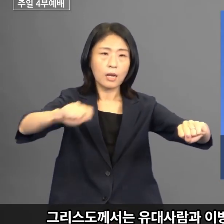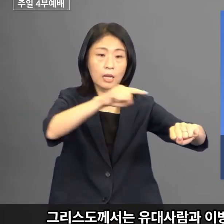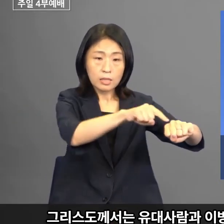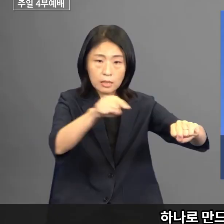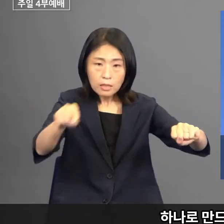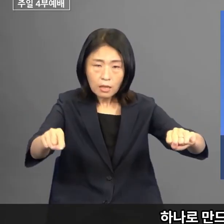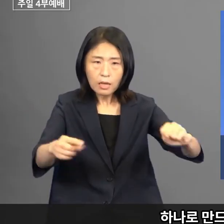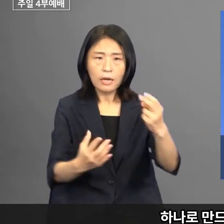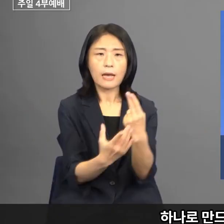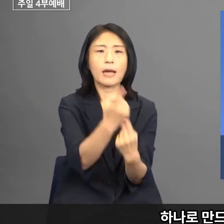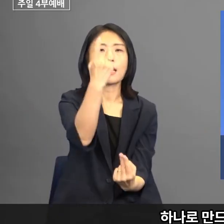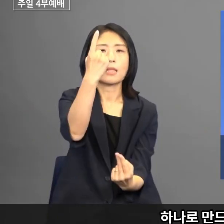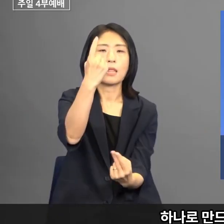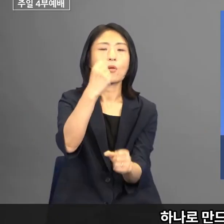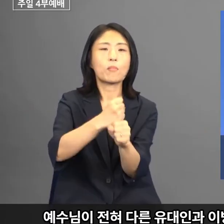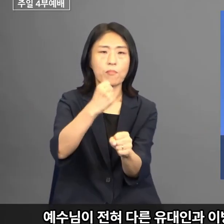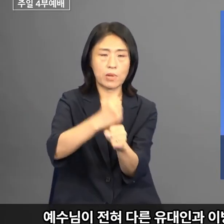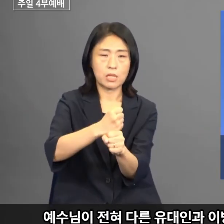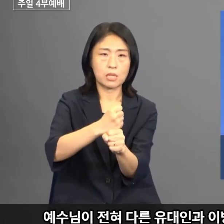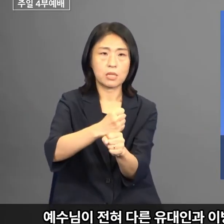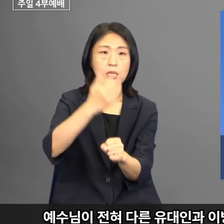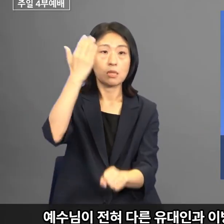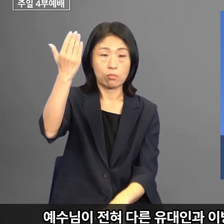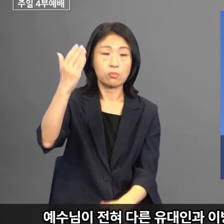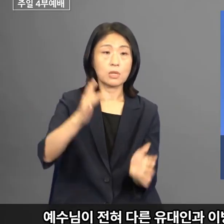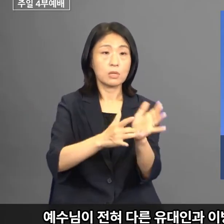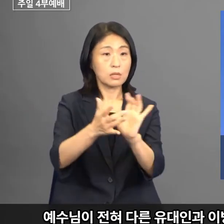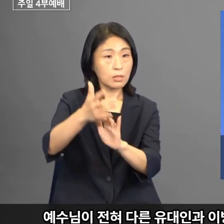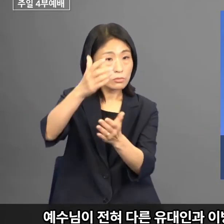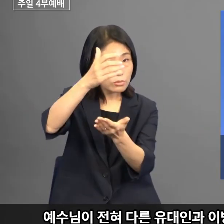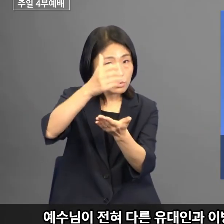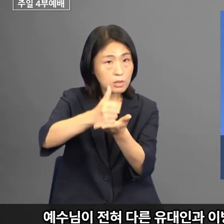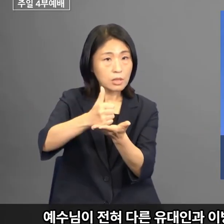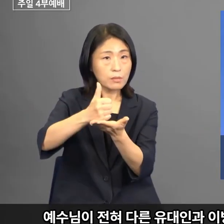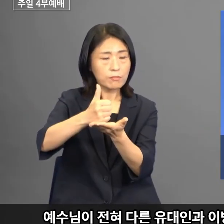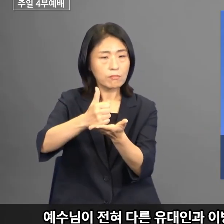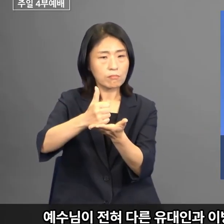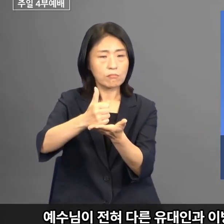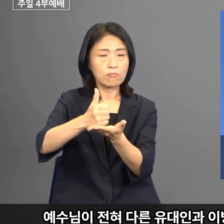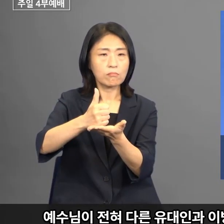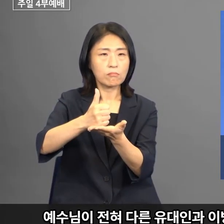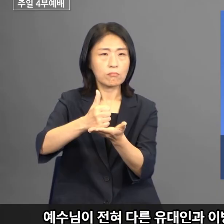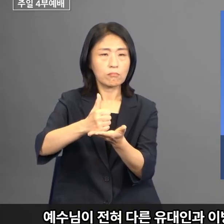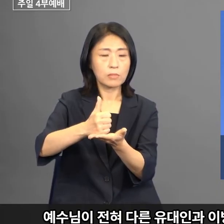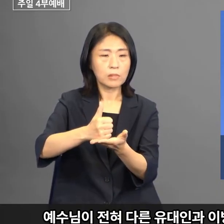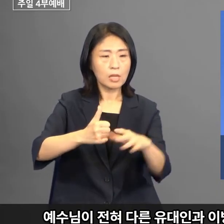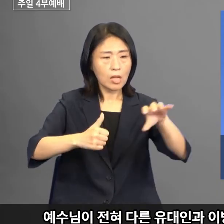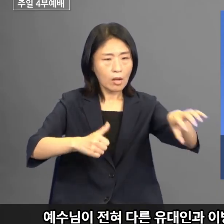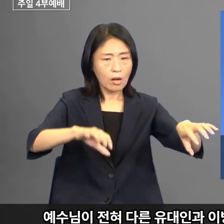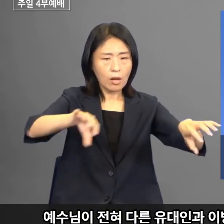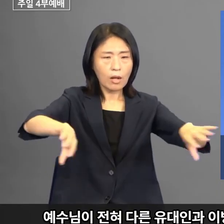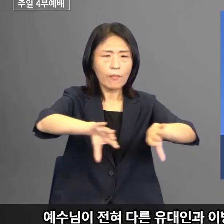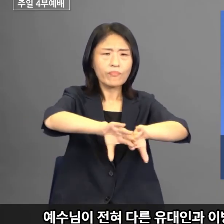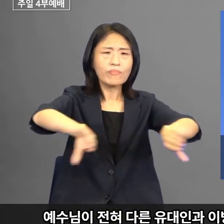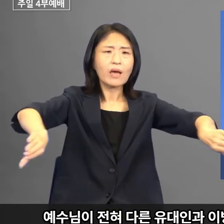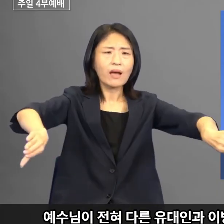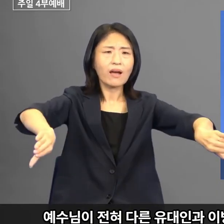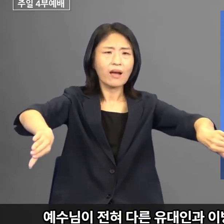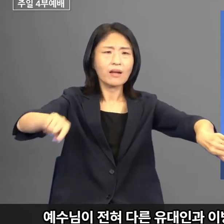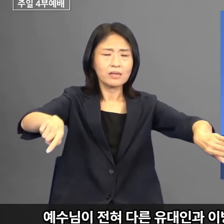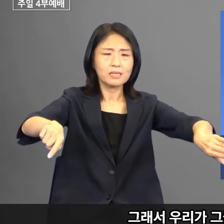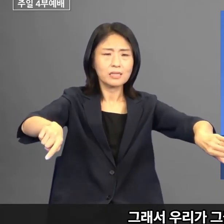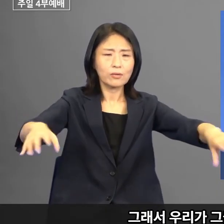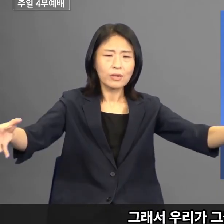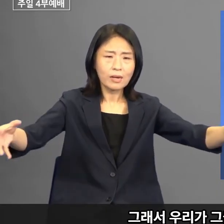것을 하나로 만드신 분이십니다. 예수님이 전혀 다른 유대인과 이방 민족을 하나 되게 하셨다는